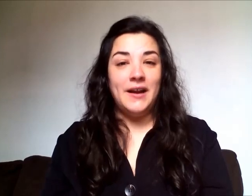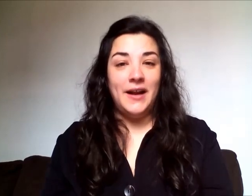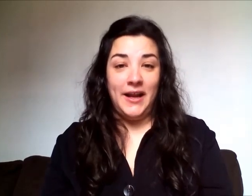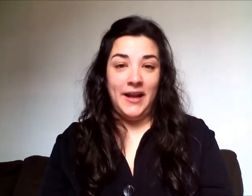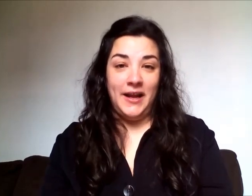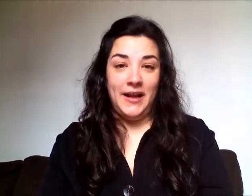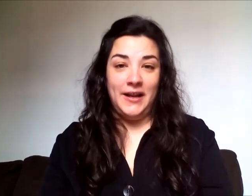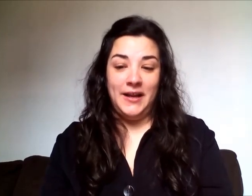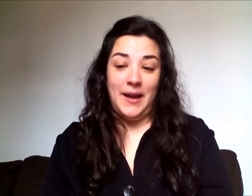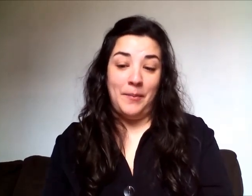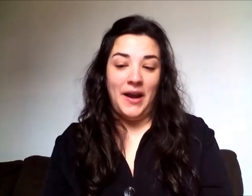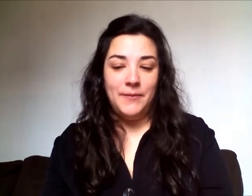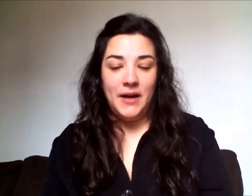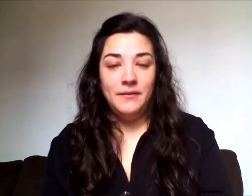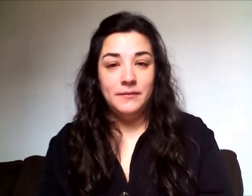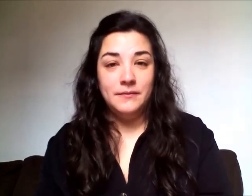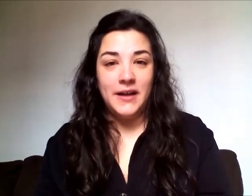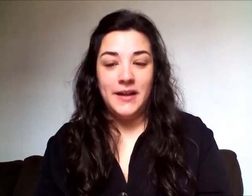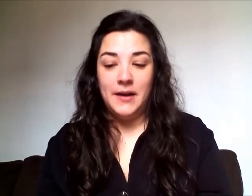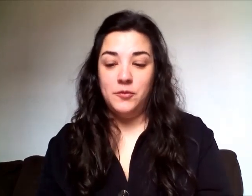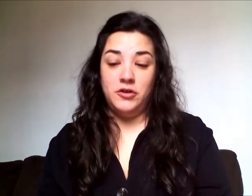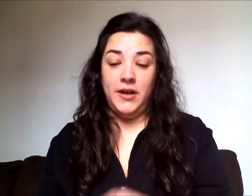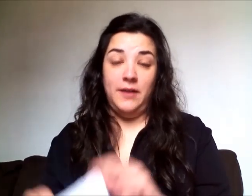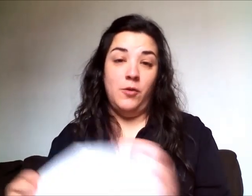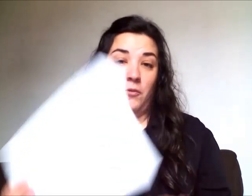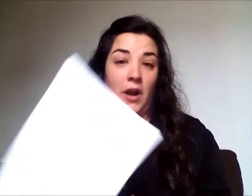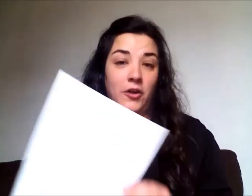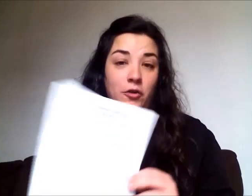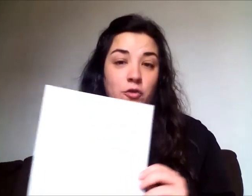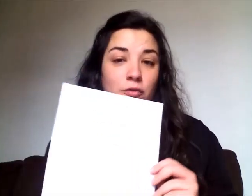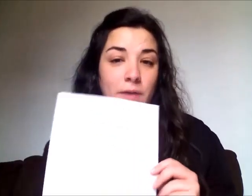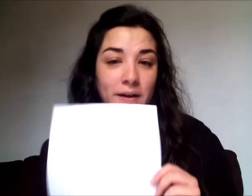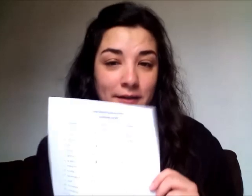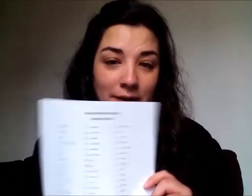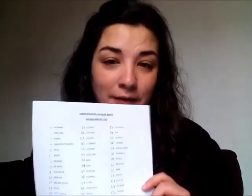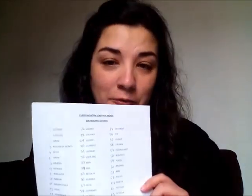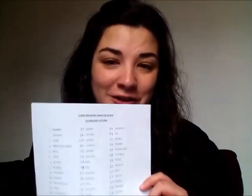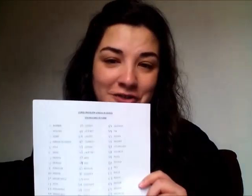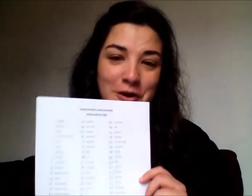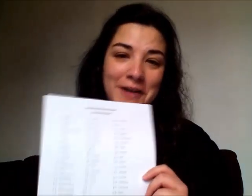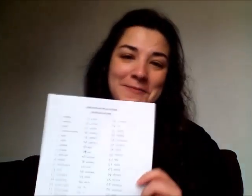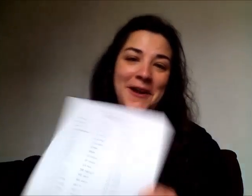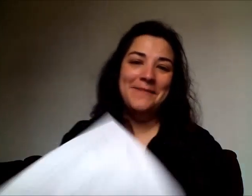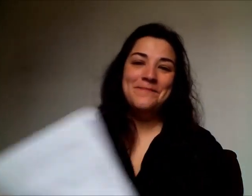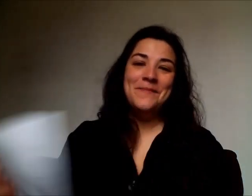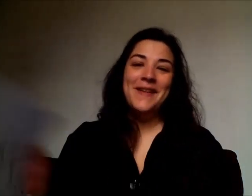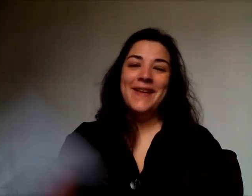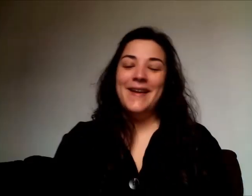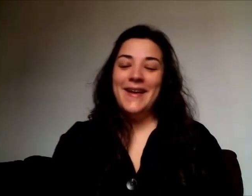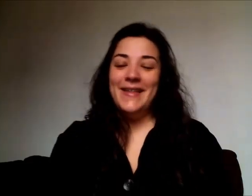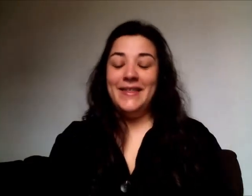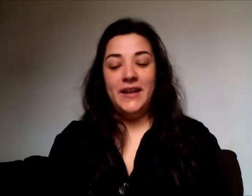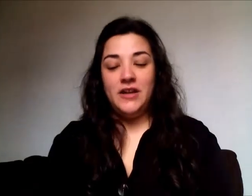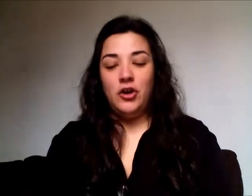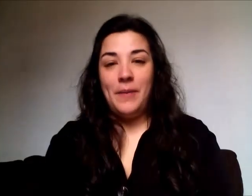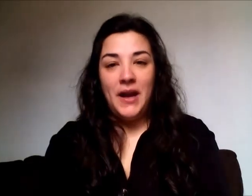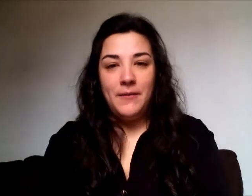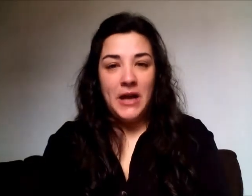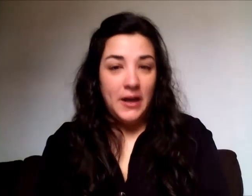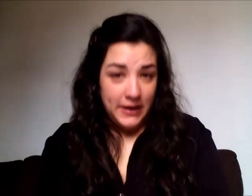deletrear la palabra que tenemos en el vocabulario de octubre, en las famosas hojas, ¿vale? Deletreo la palabra